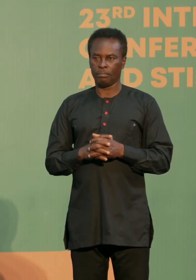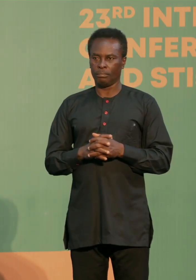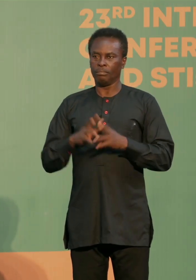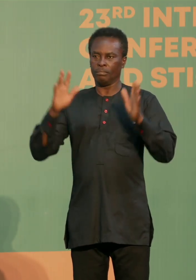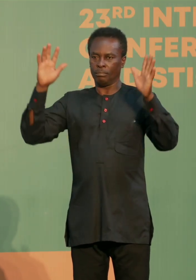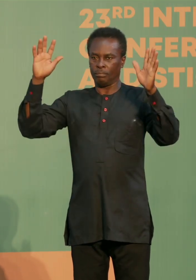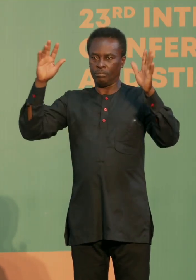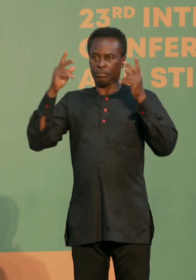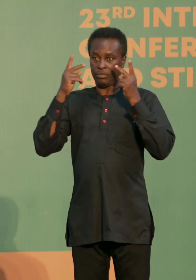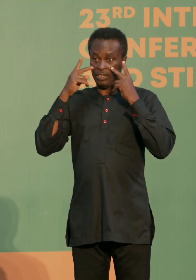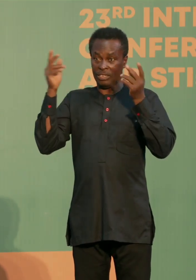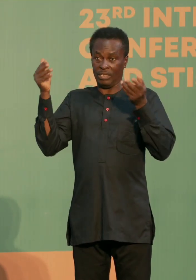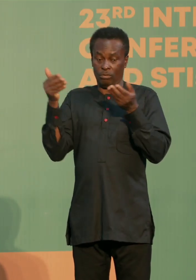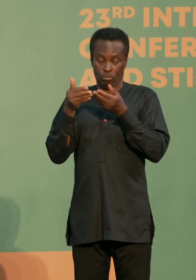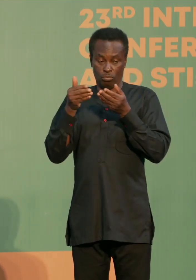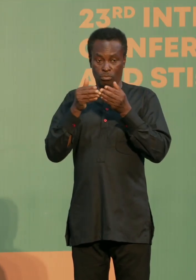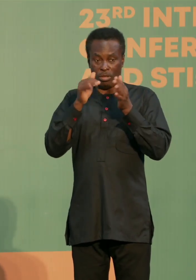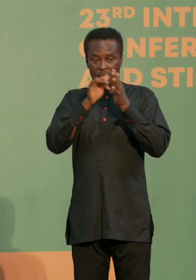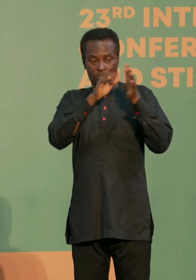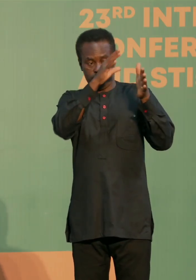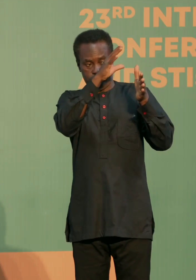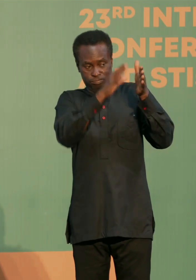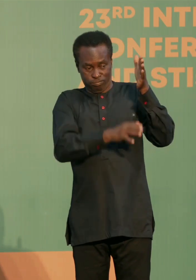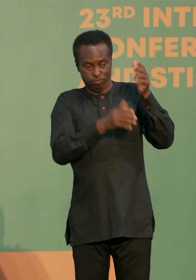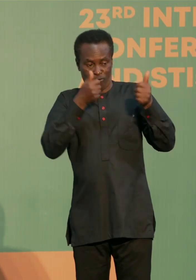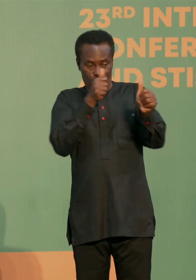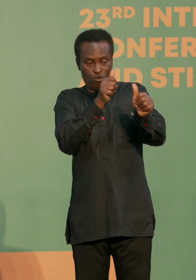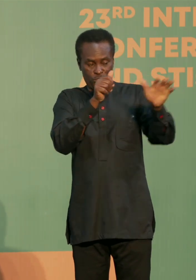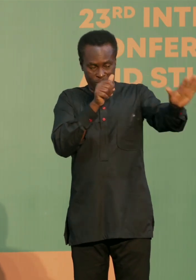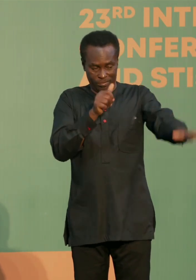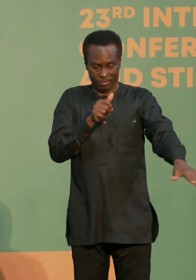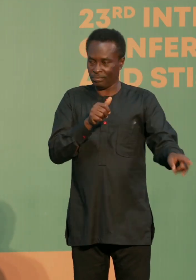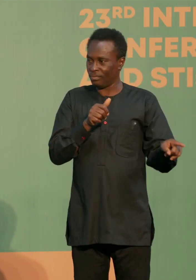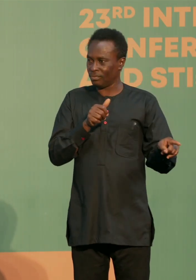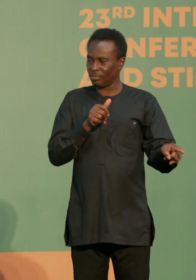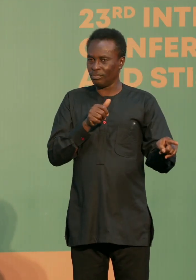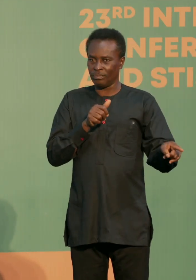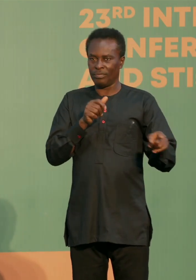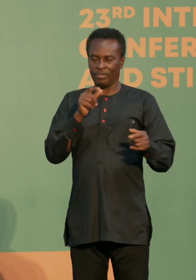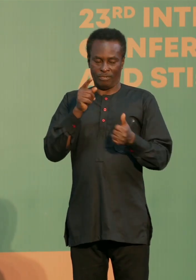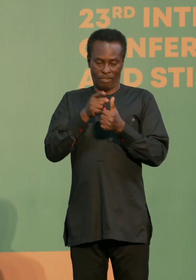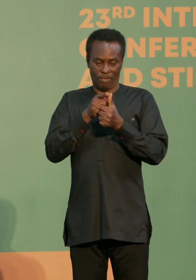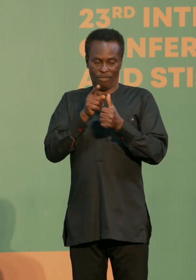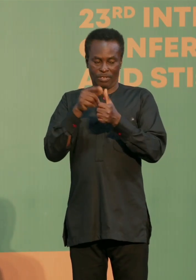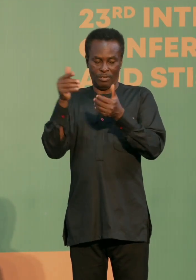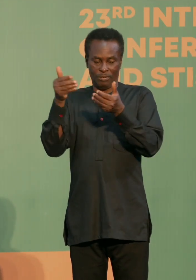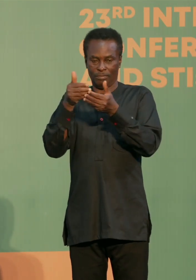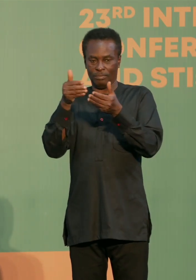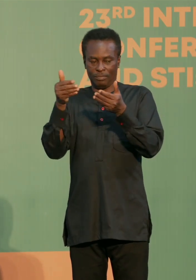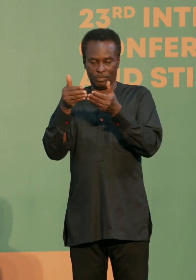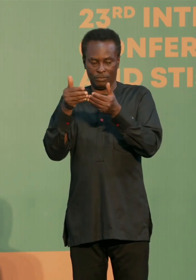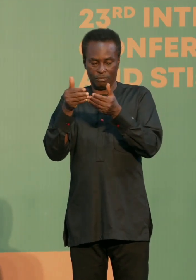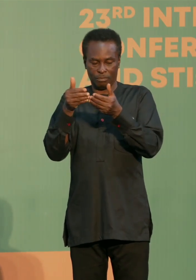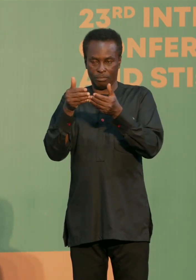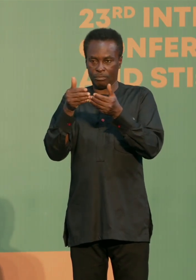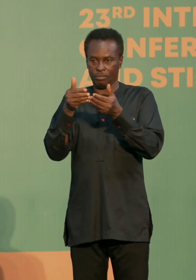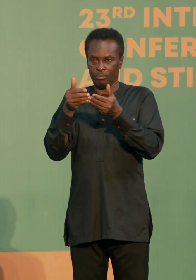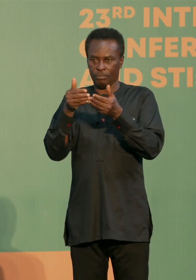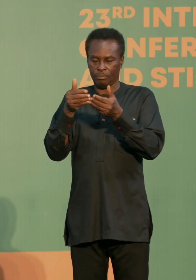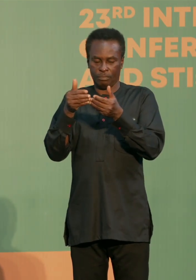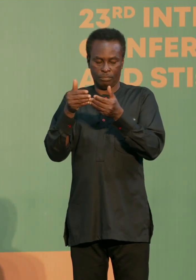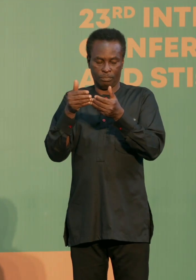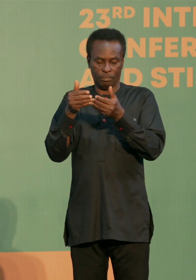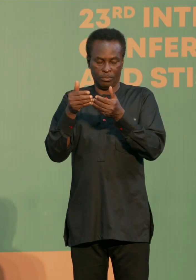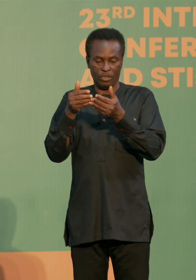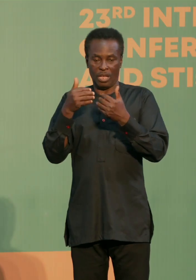Voici les plans que nous allons suivre dans notre présentation. Nous allons parler des IST.